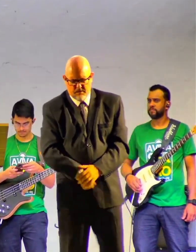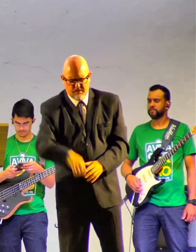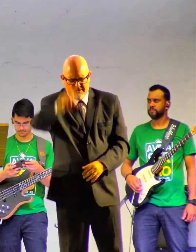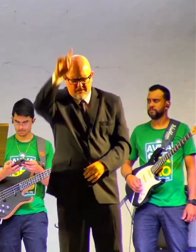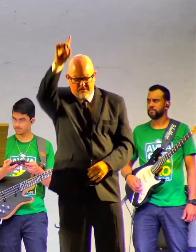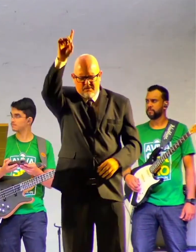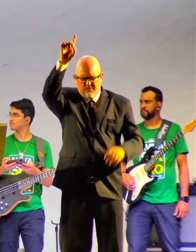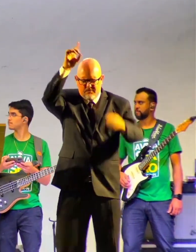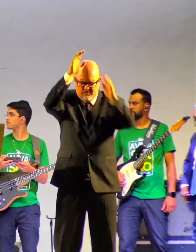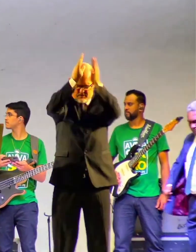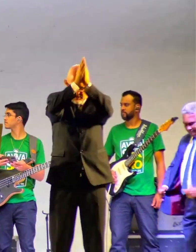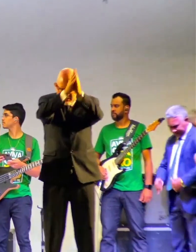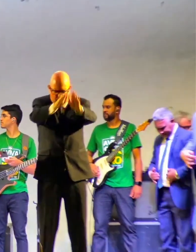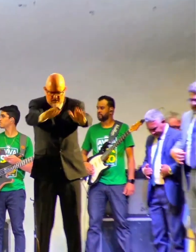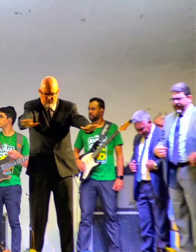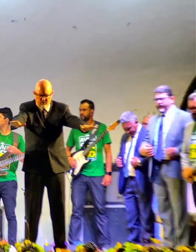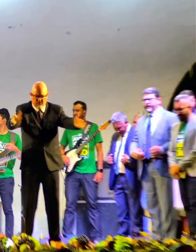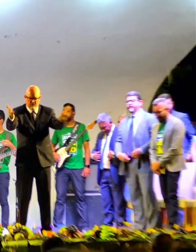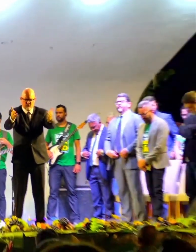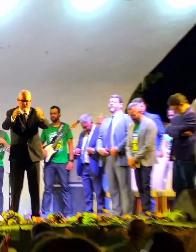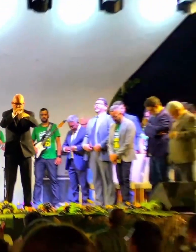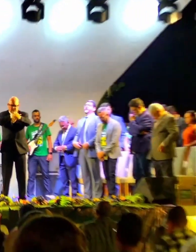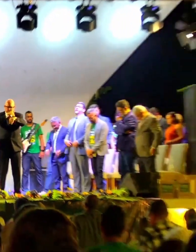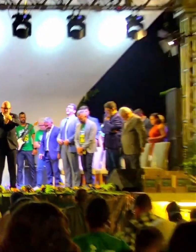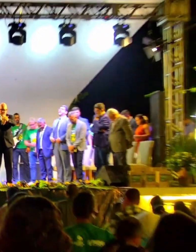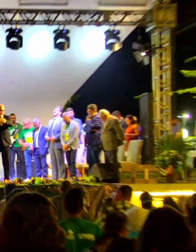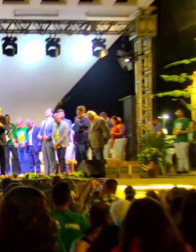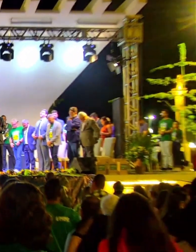Ó Deus, nós te adoramos nesta noite,